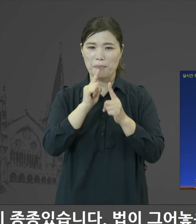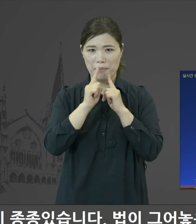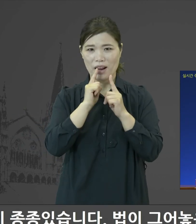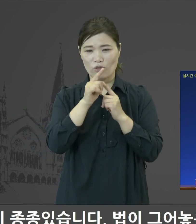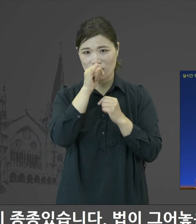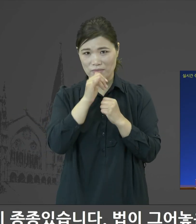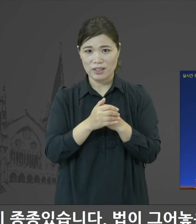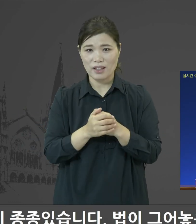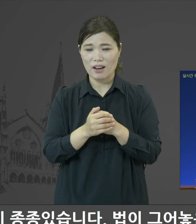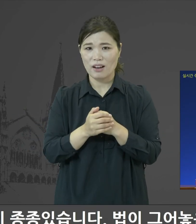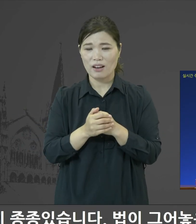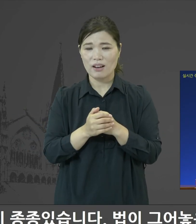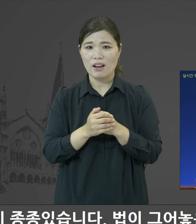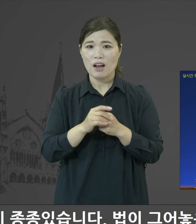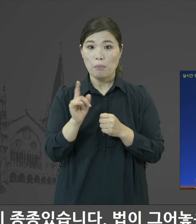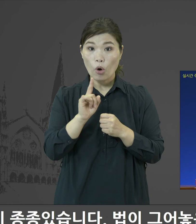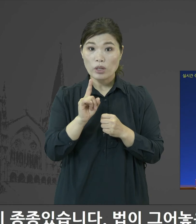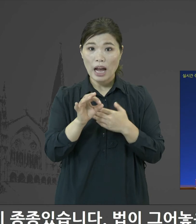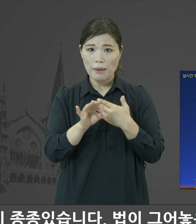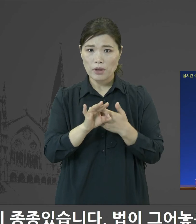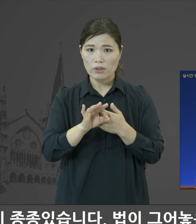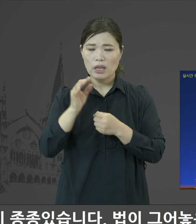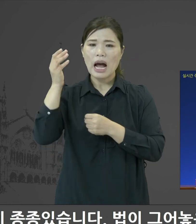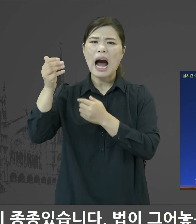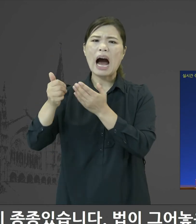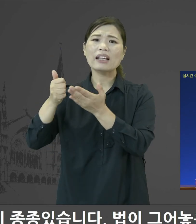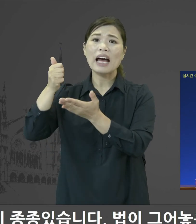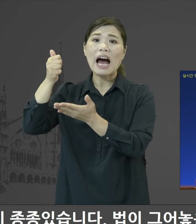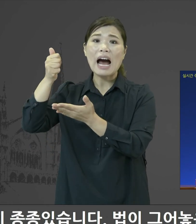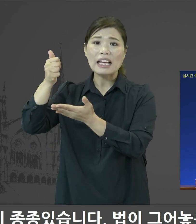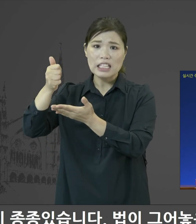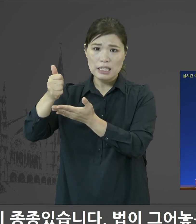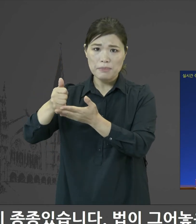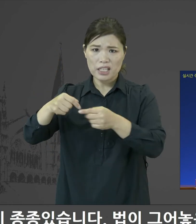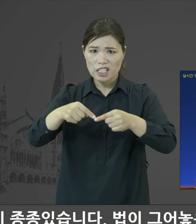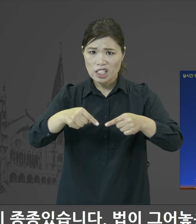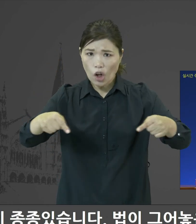것은 하나님이 그어놓은 선을 넘은 겁니다.